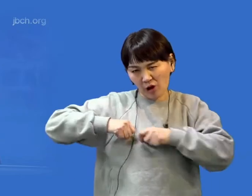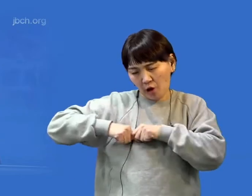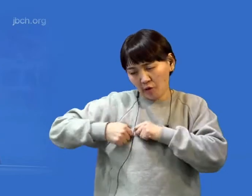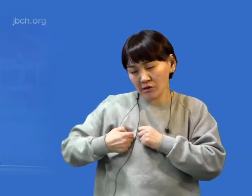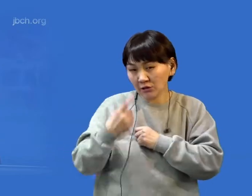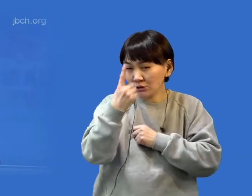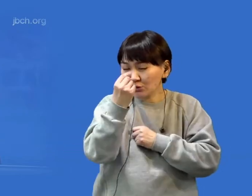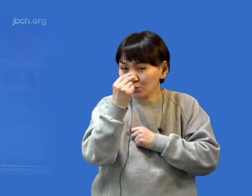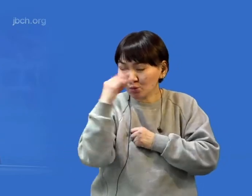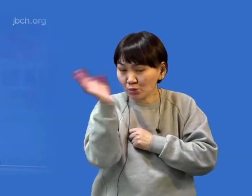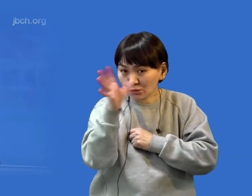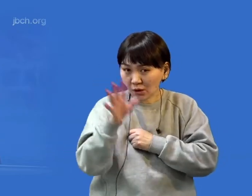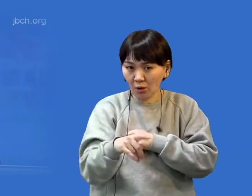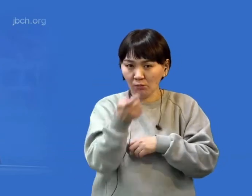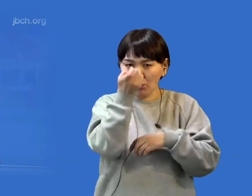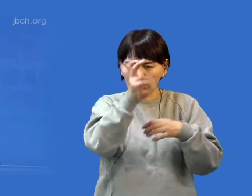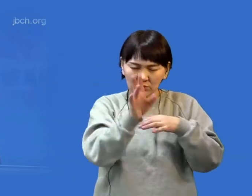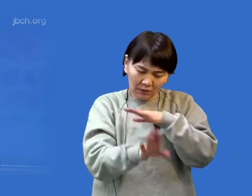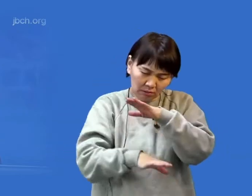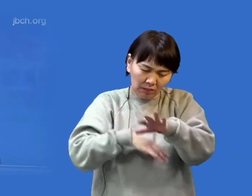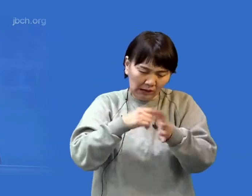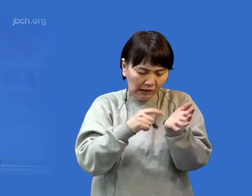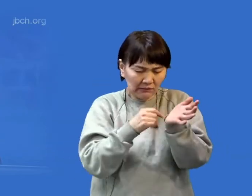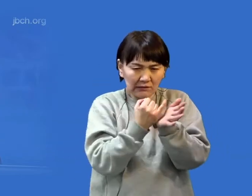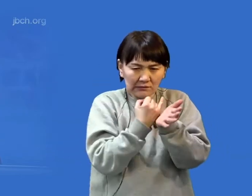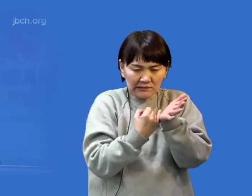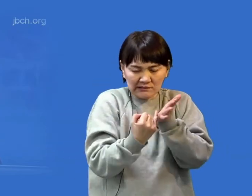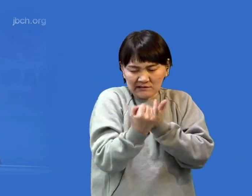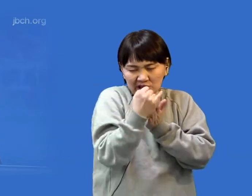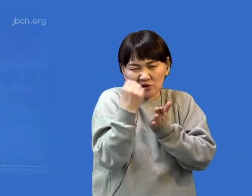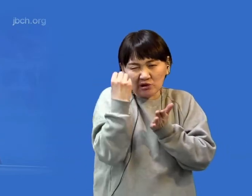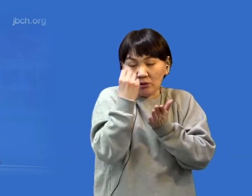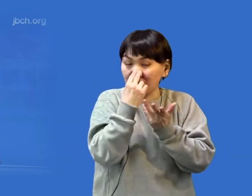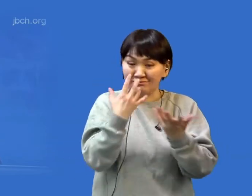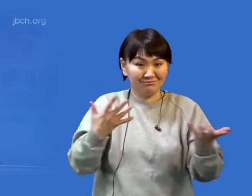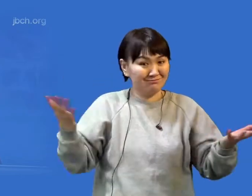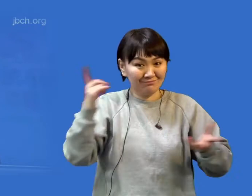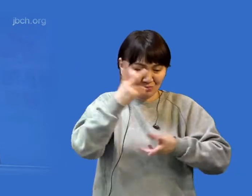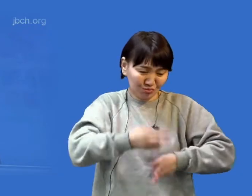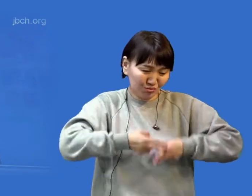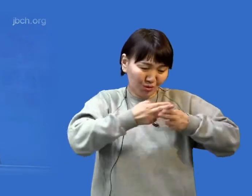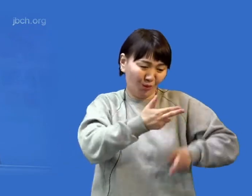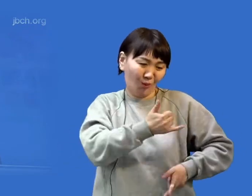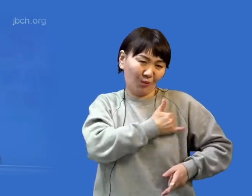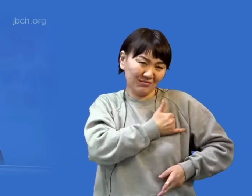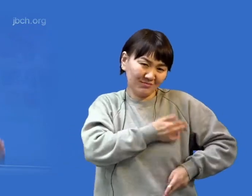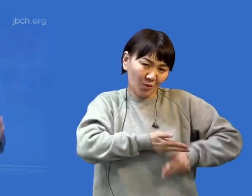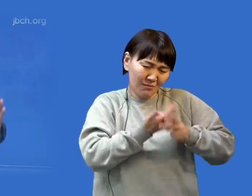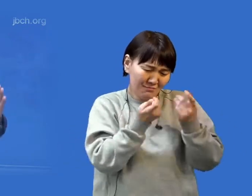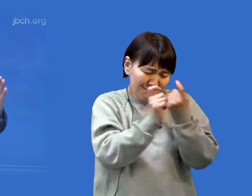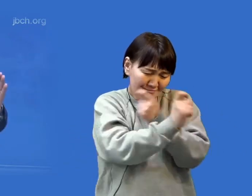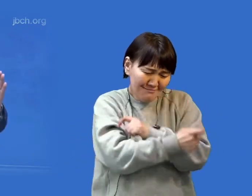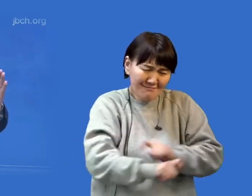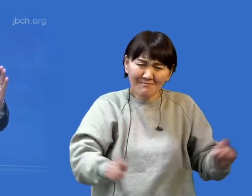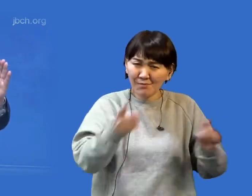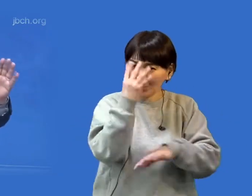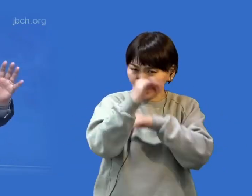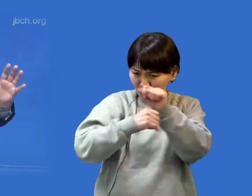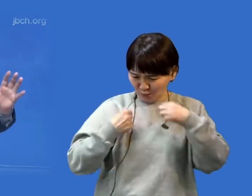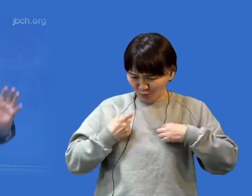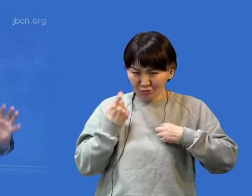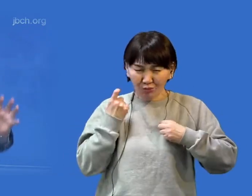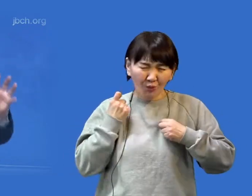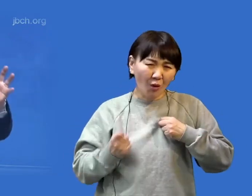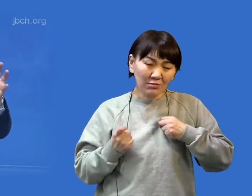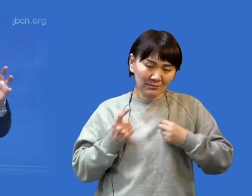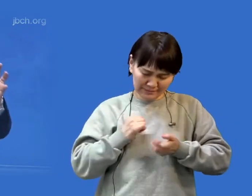Бурхны гайхамшигээр хүч чадлаар хамгаалагдж тэднийг удирцсан. Тэднийг Египтээс удирцсан зорилго нь Канаан нутгийг тэдэнд